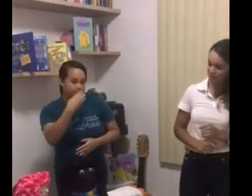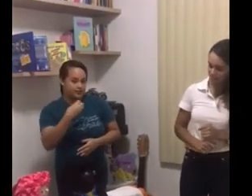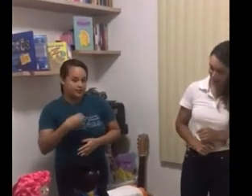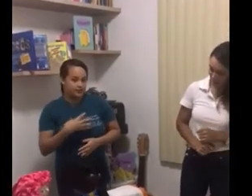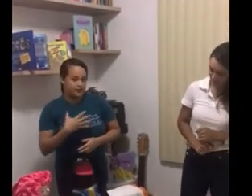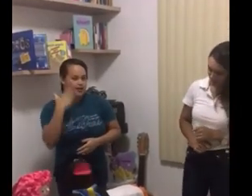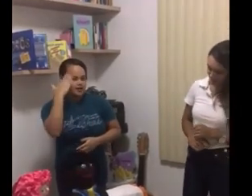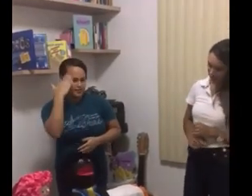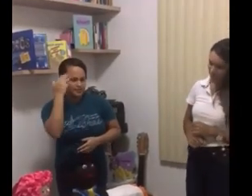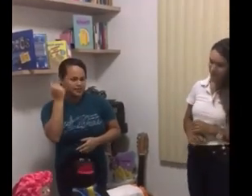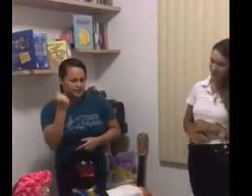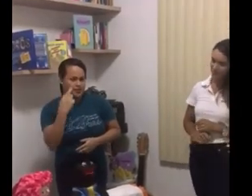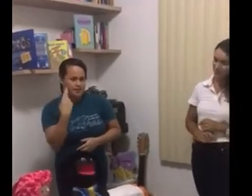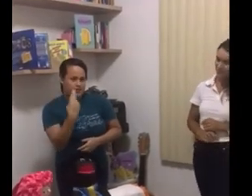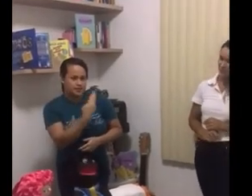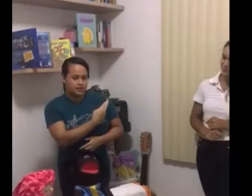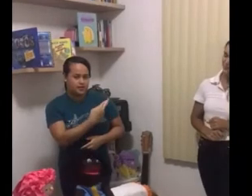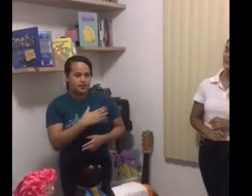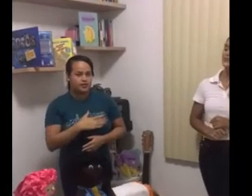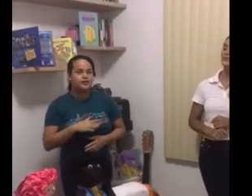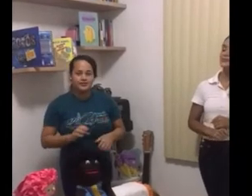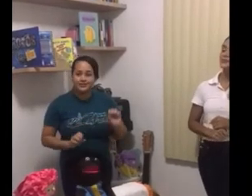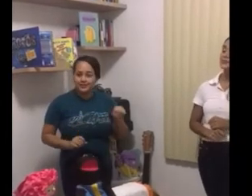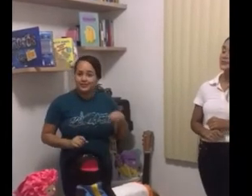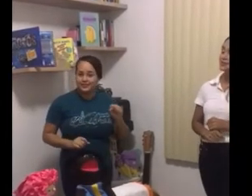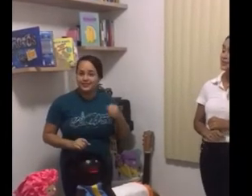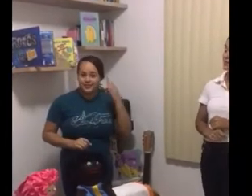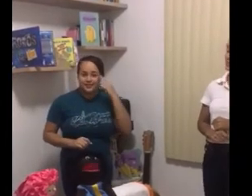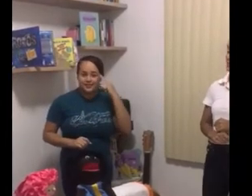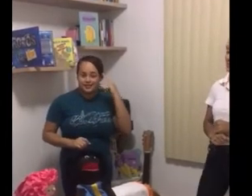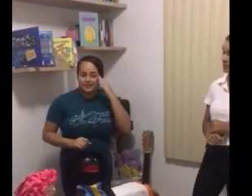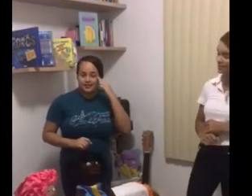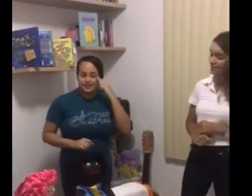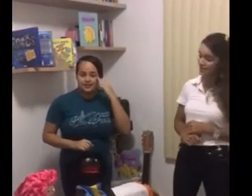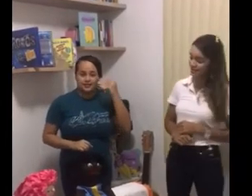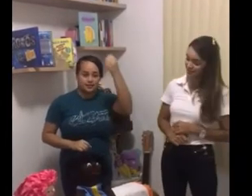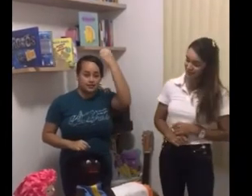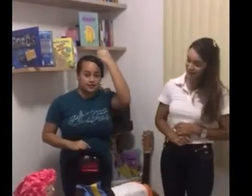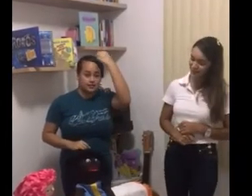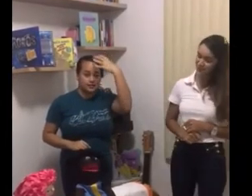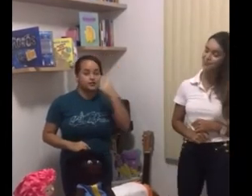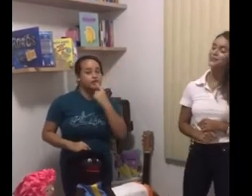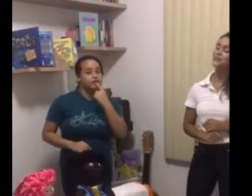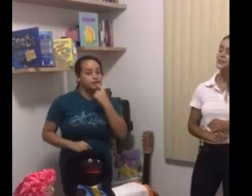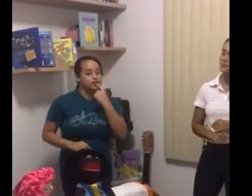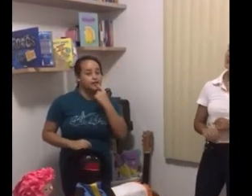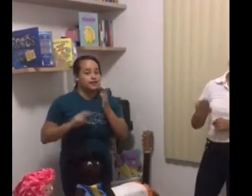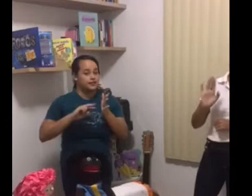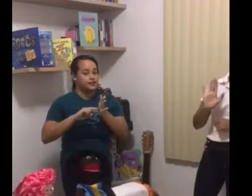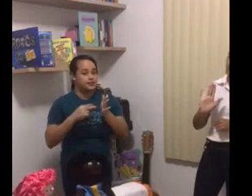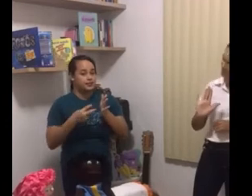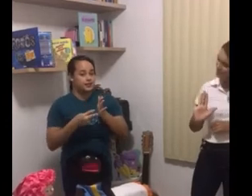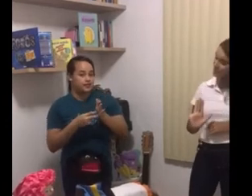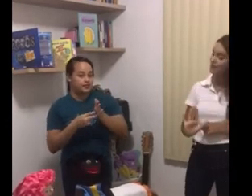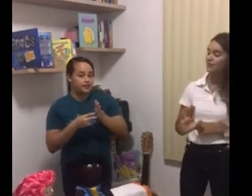sabe me dizer? Eu sei, professora, eu sei. A cor vermelha significa que